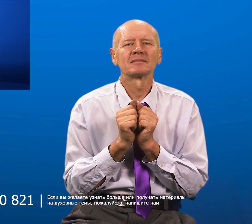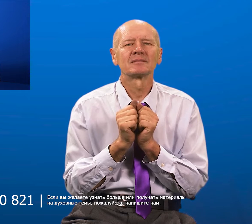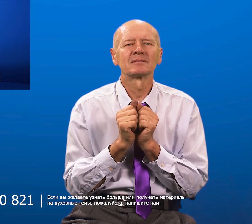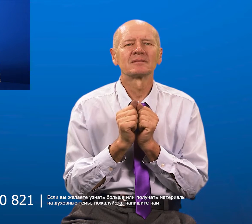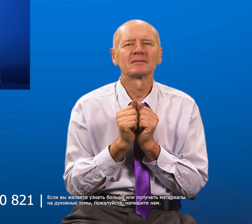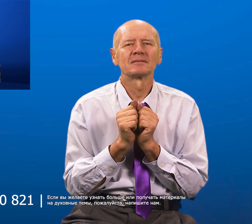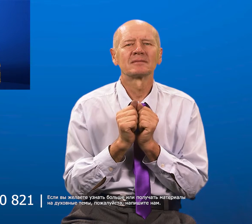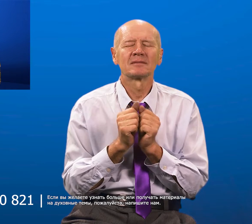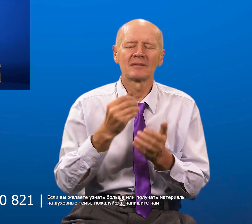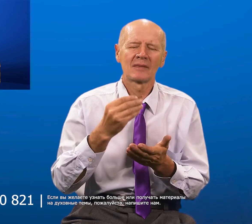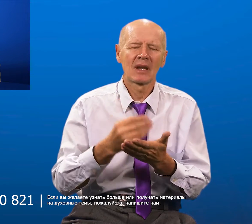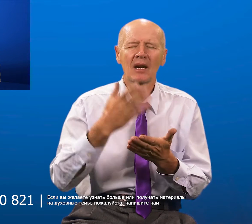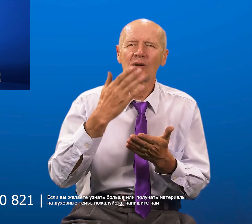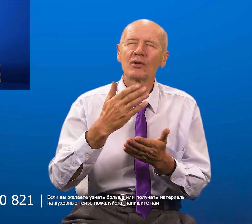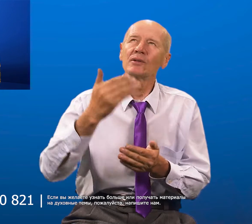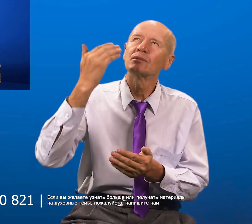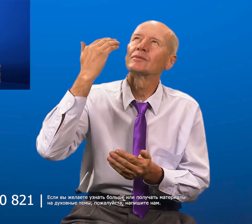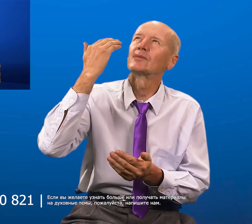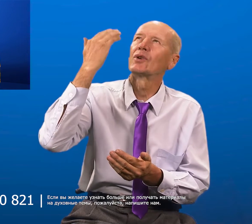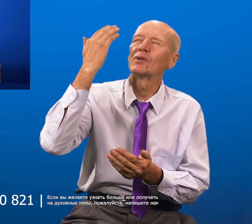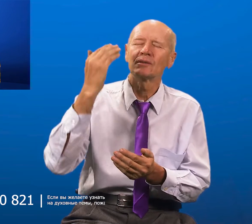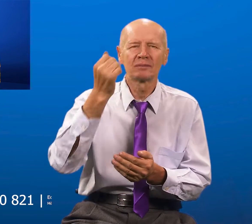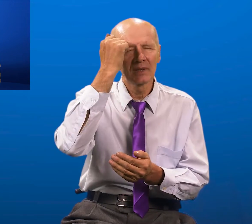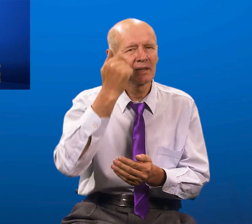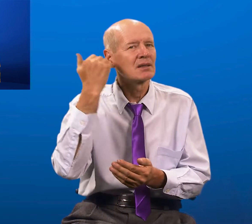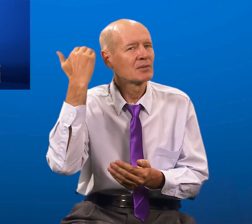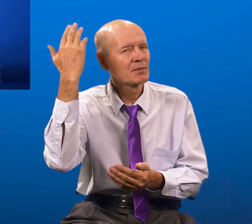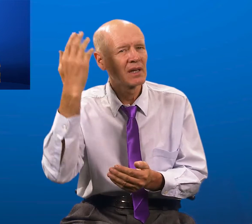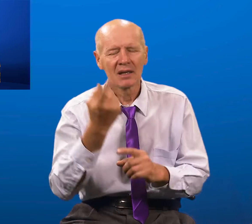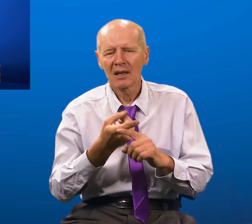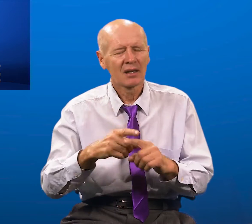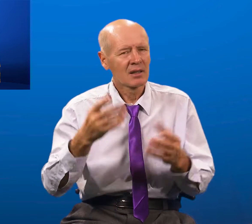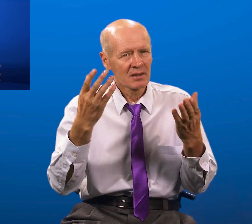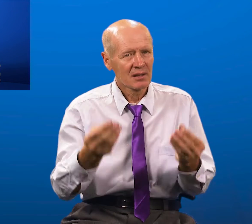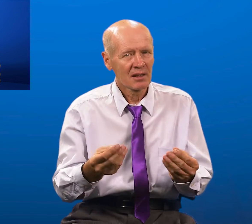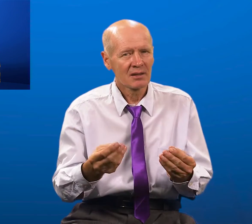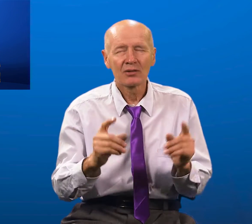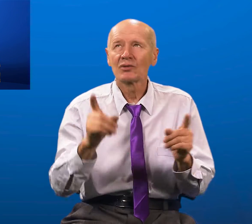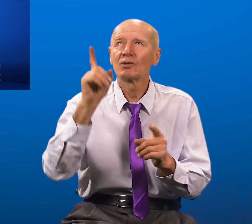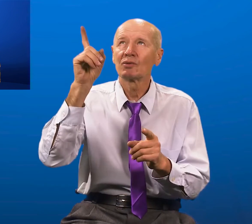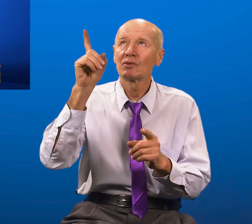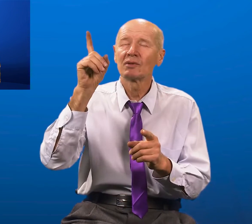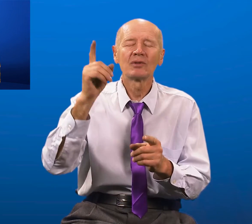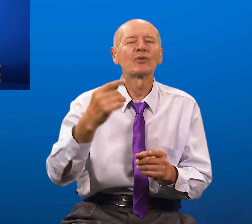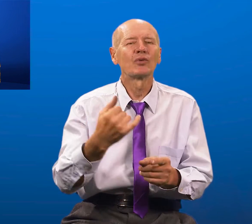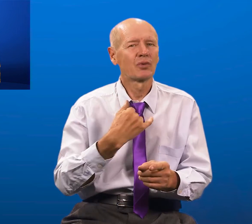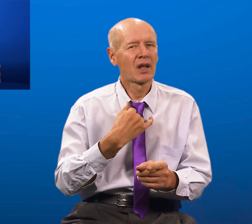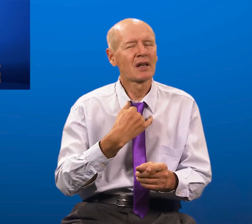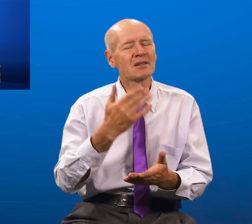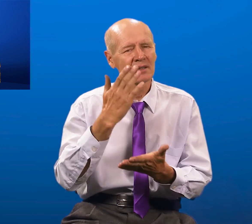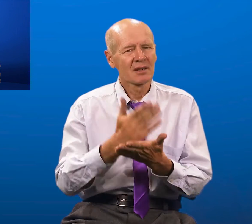Богу. Дорогой Всевышний Бог, мы благодарим Тебя за этот день, благодарим Тебя за то, что Ты у нас есть, за Твою